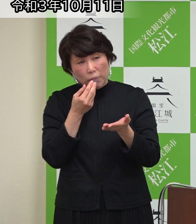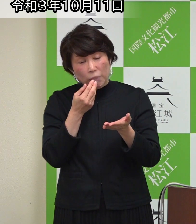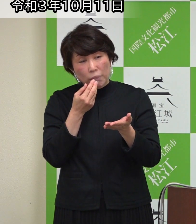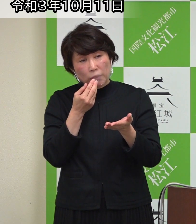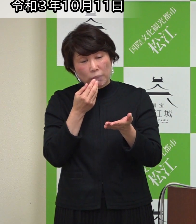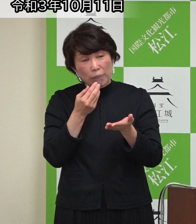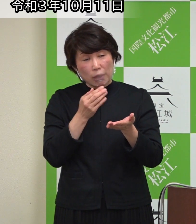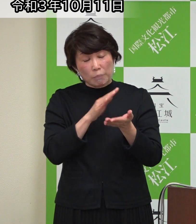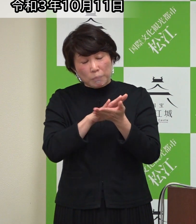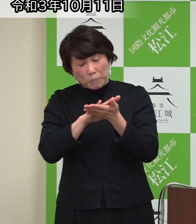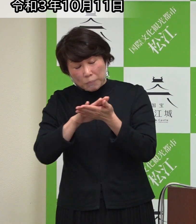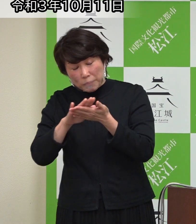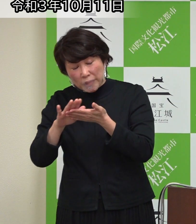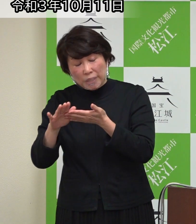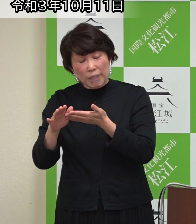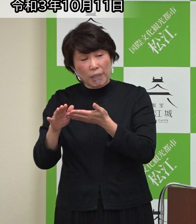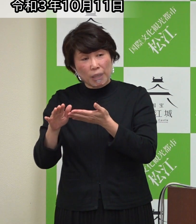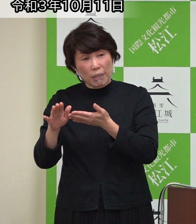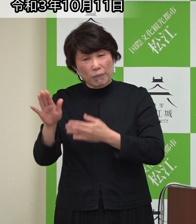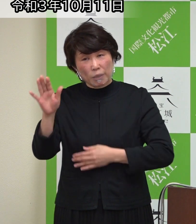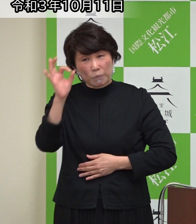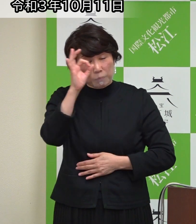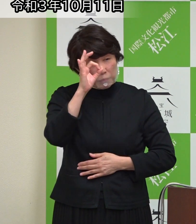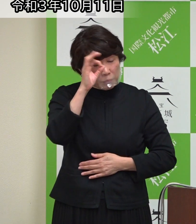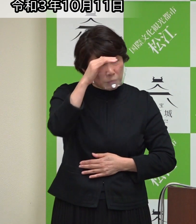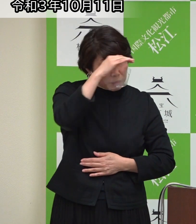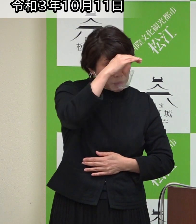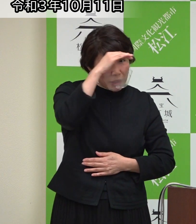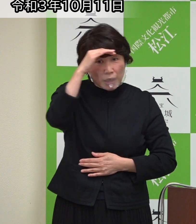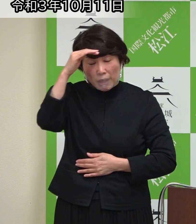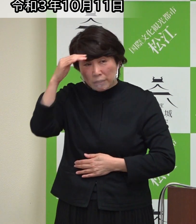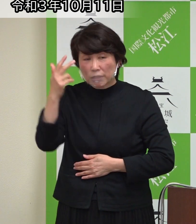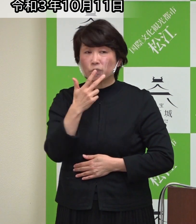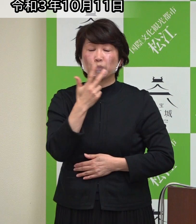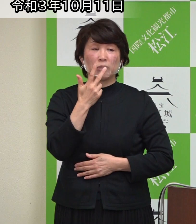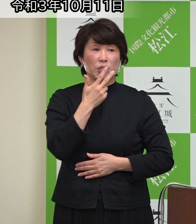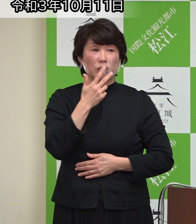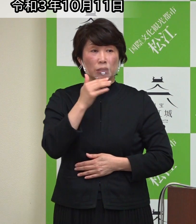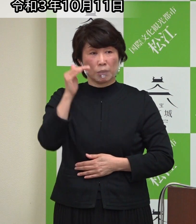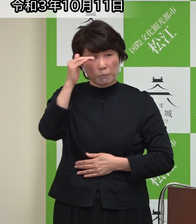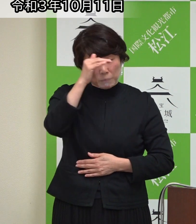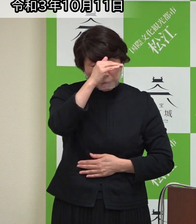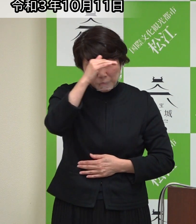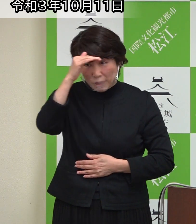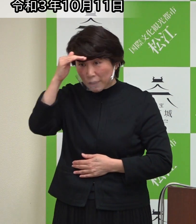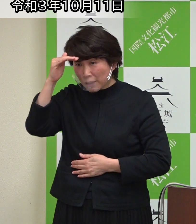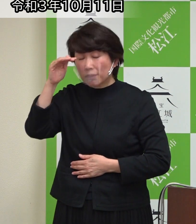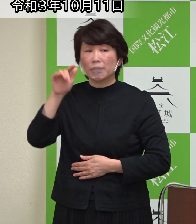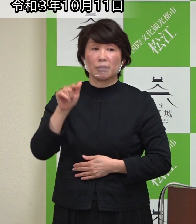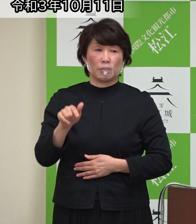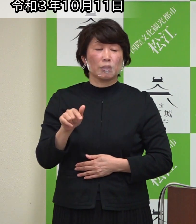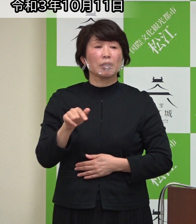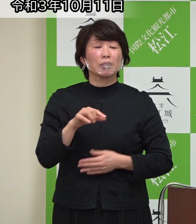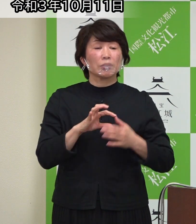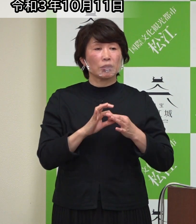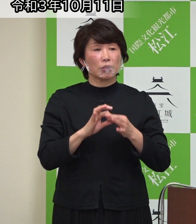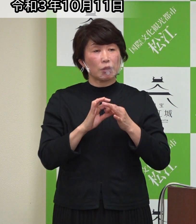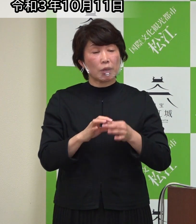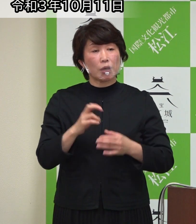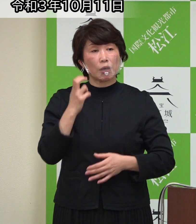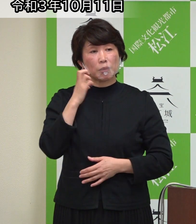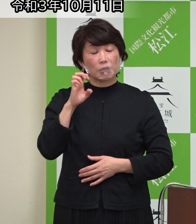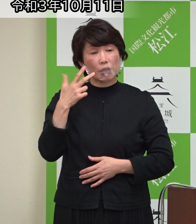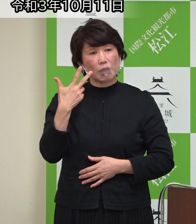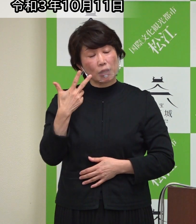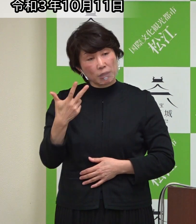なので、一日の終わりにその、ま、海の景色ですとか、まあ、そういうのは松江市でもできることじゃないかなと思っておりまして、まあ、と